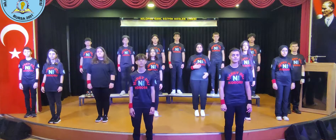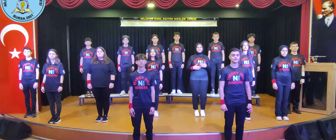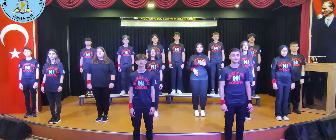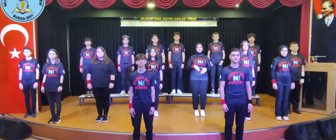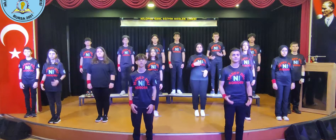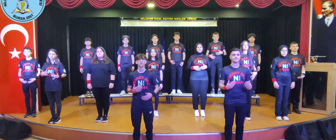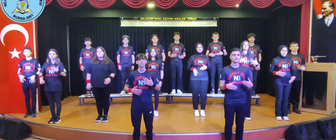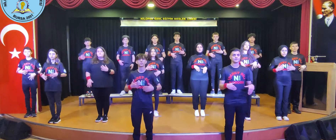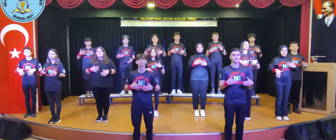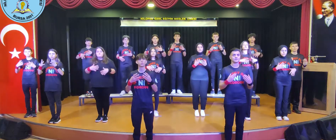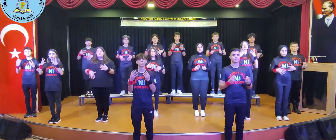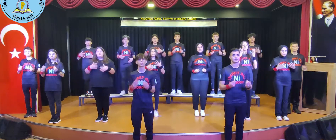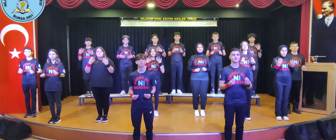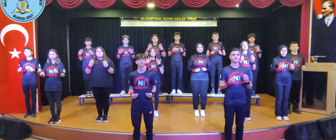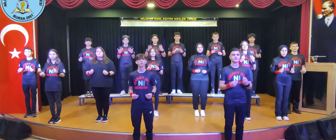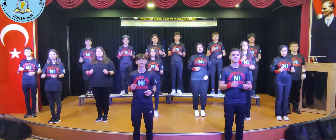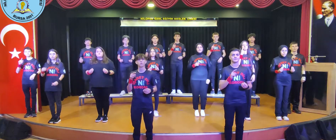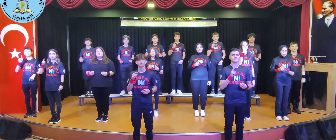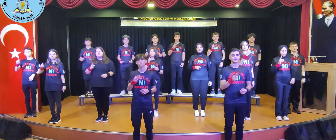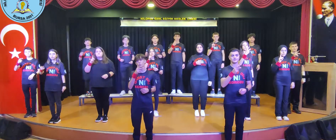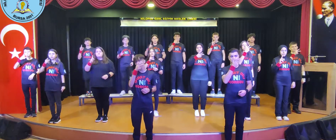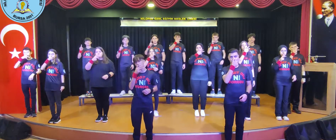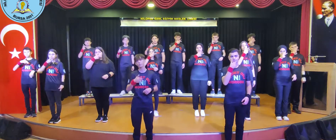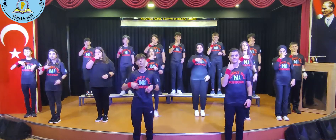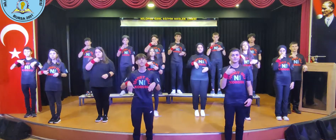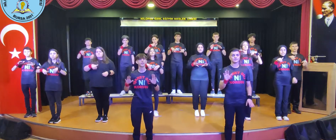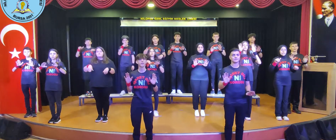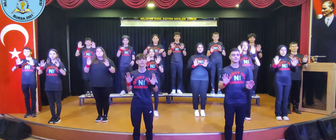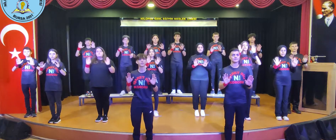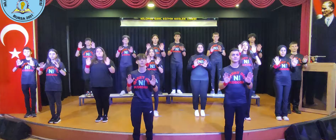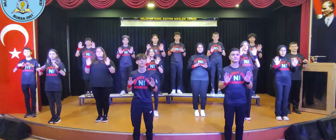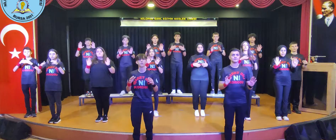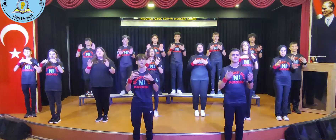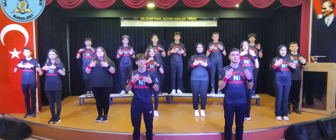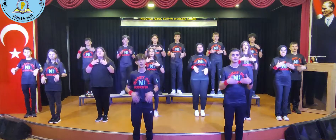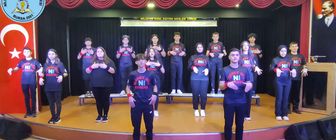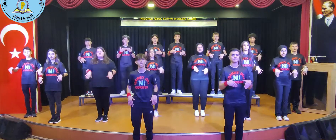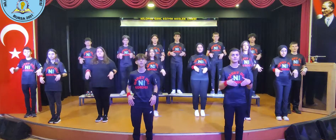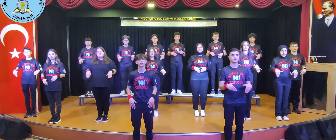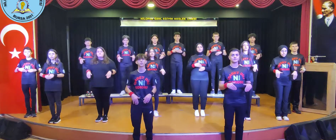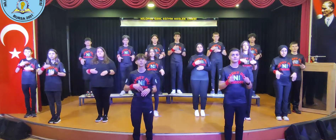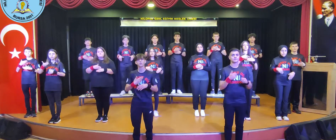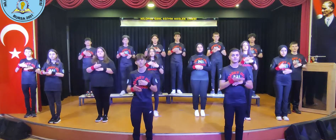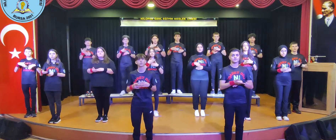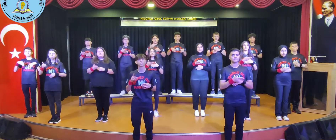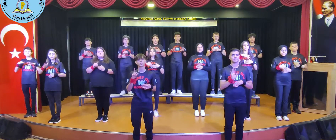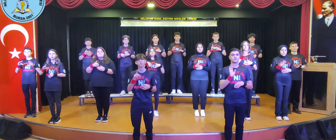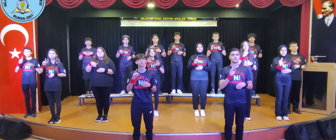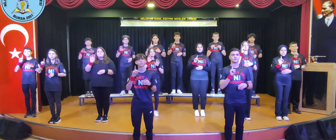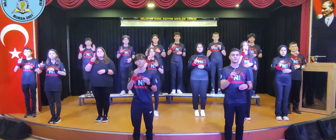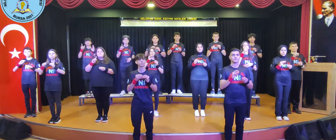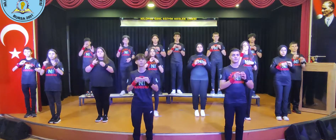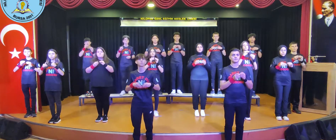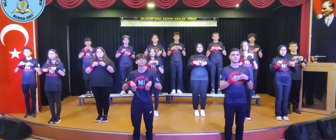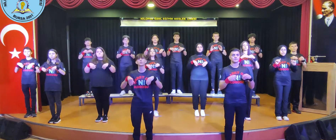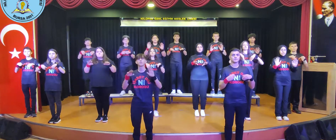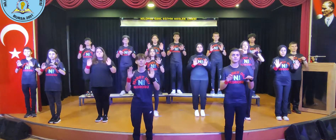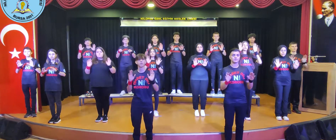Engelli olmak bir kusur değil Engeller aşılmaz bir sorun